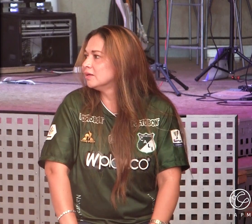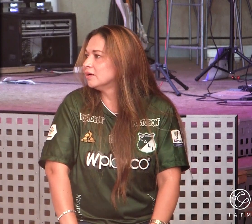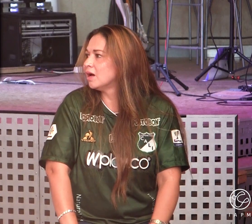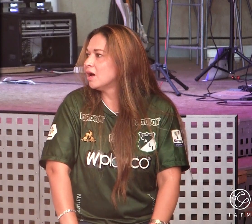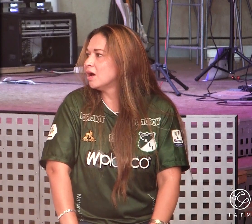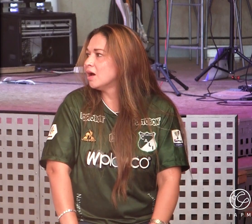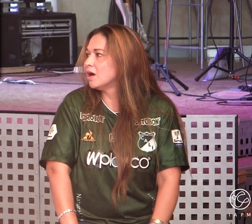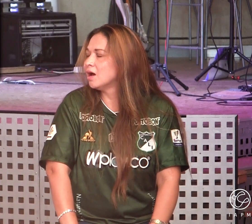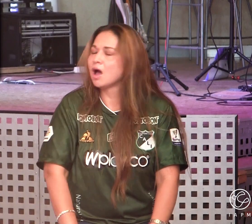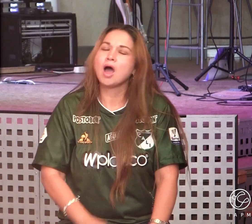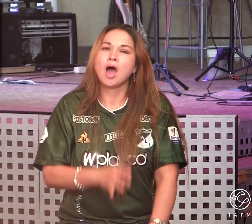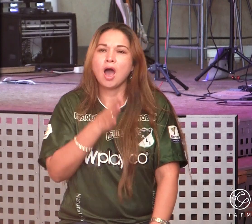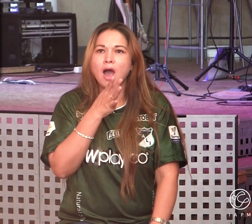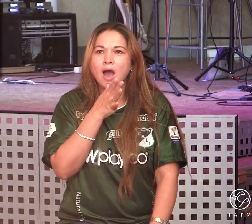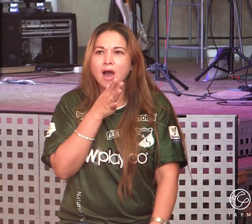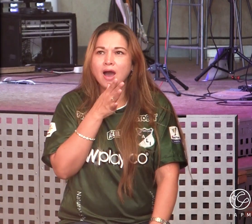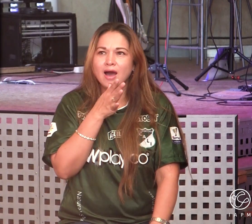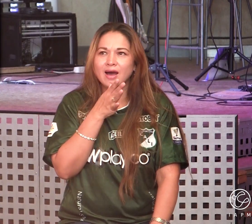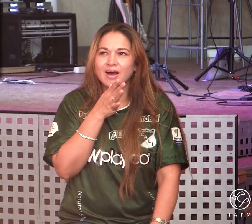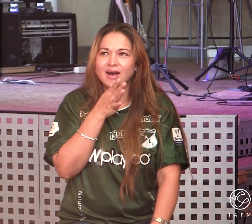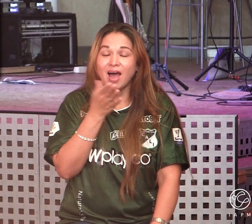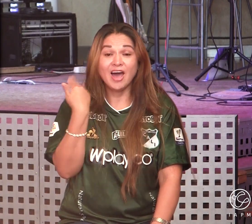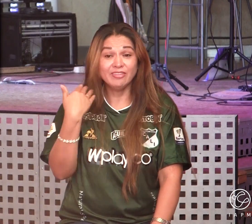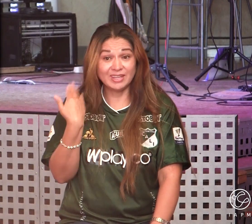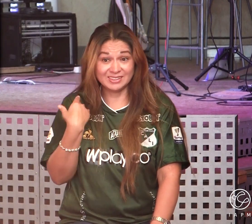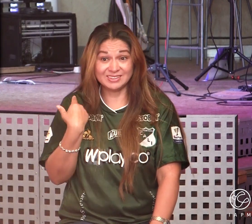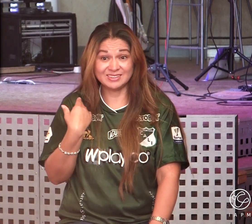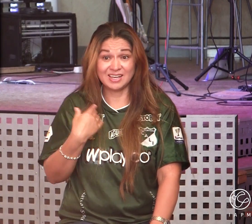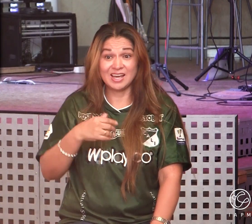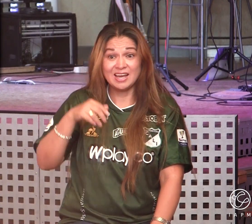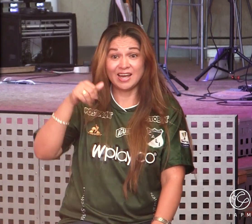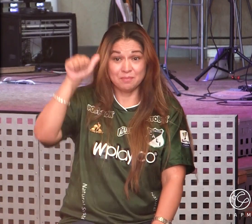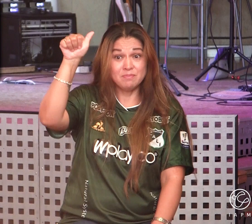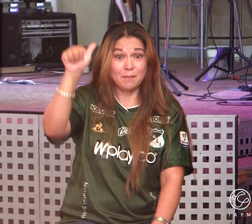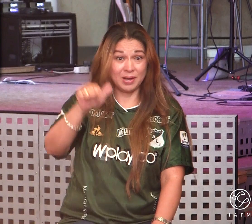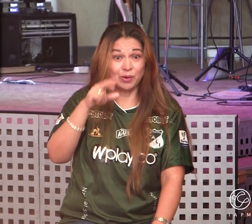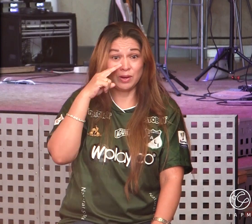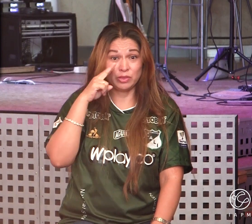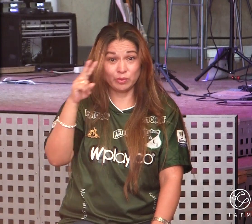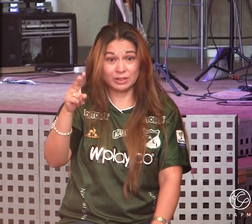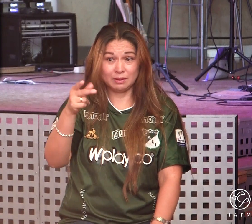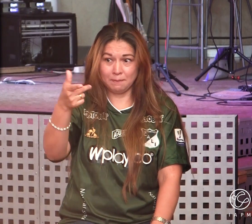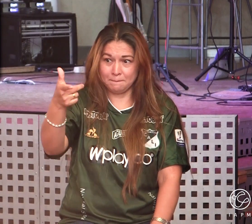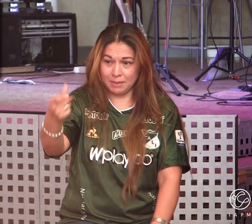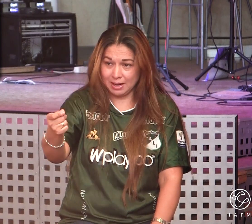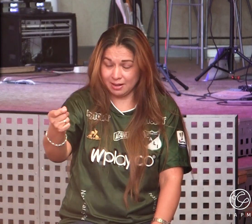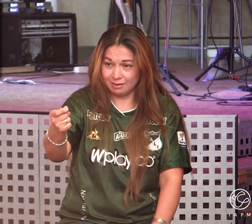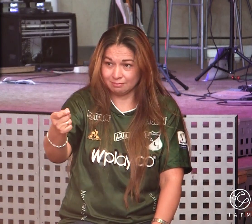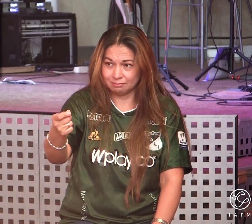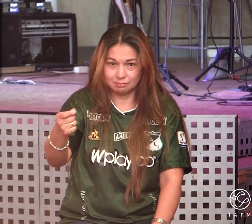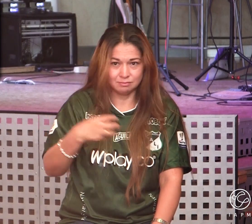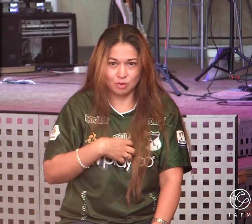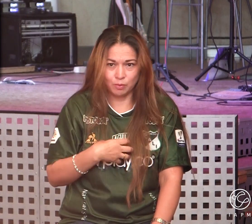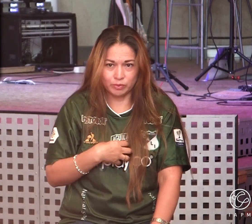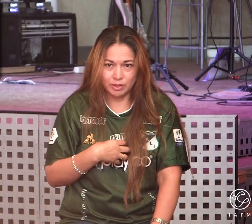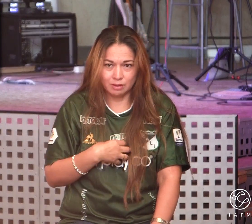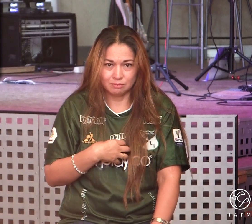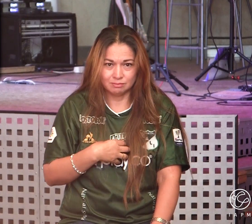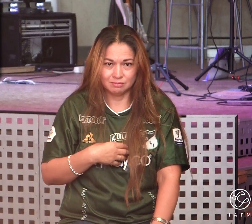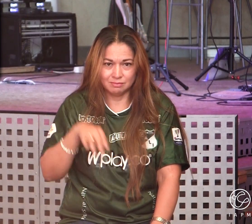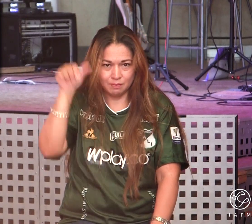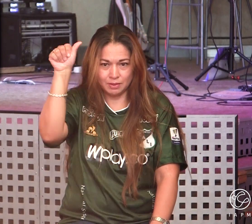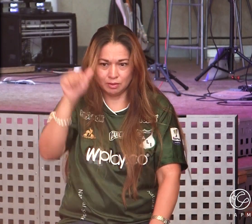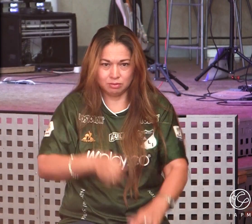pausa, ¿no? Es que en el tiempo mío era el cassette, entonces uno ponía el play y la pausa. ¿Ustedes me están